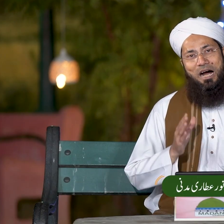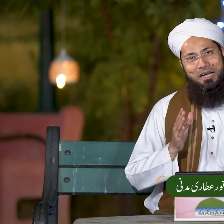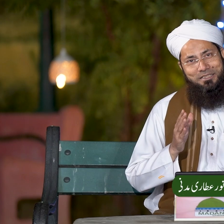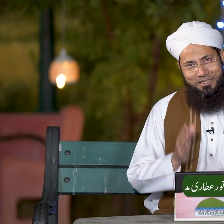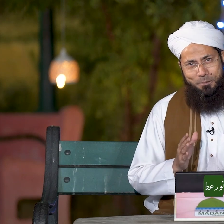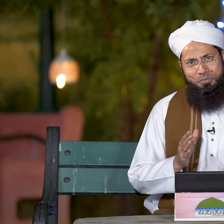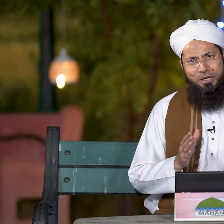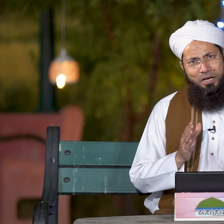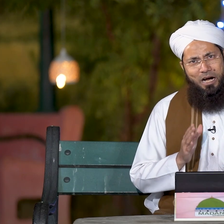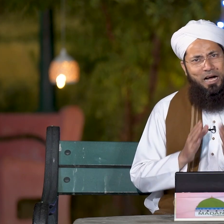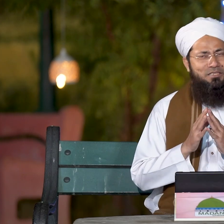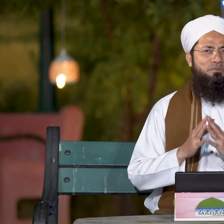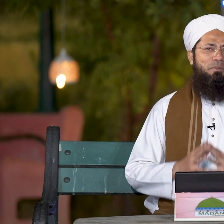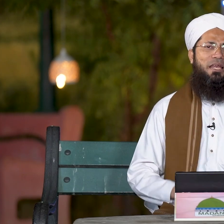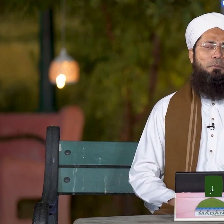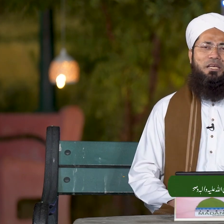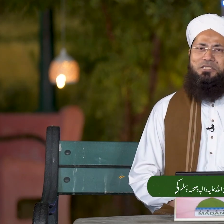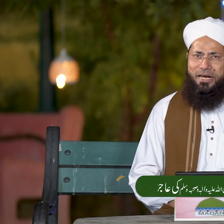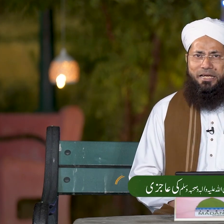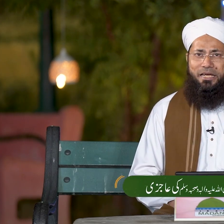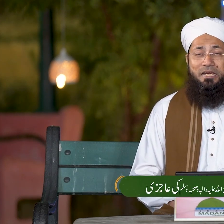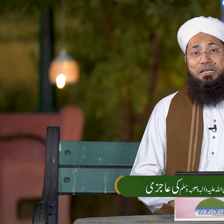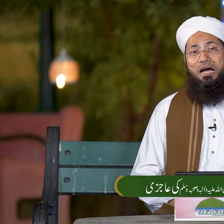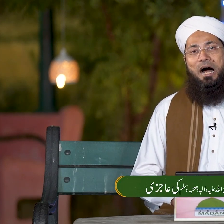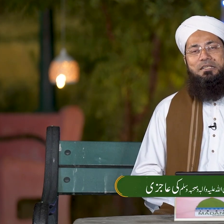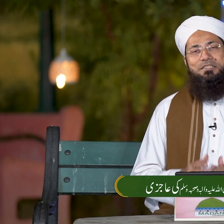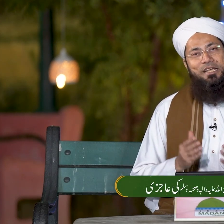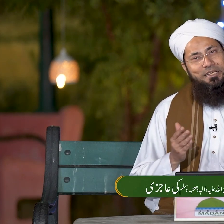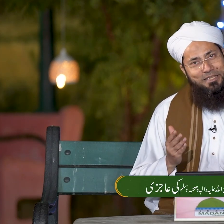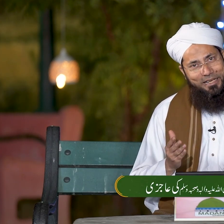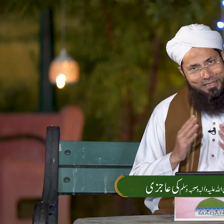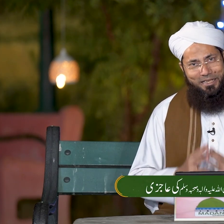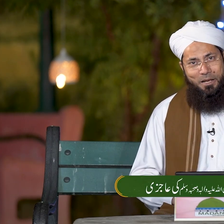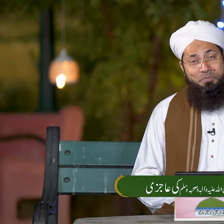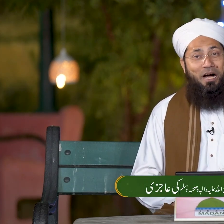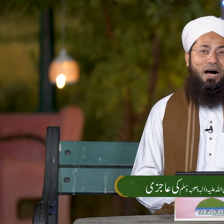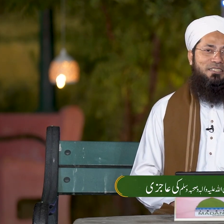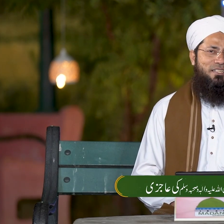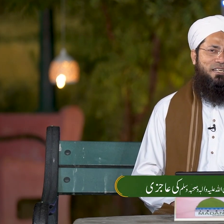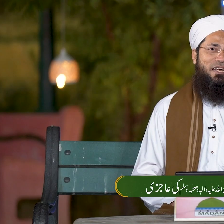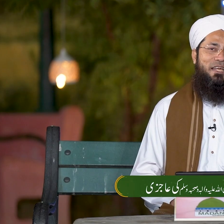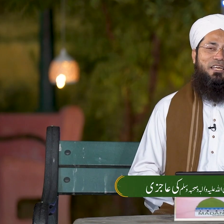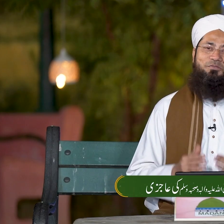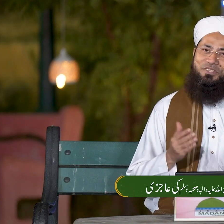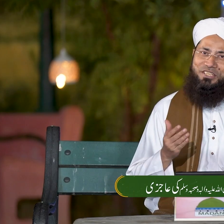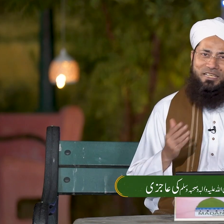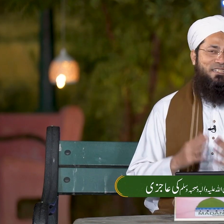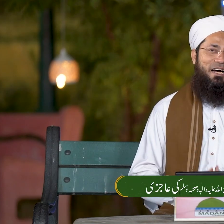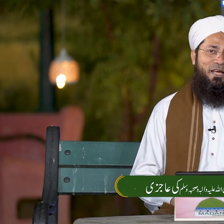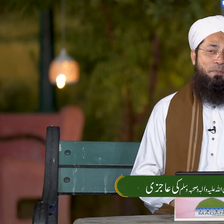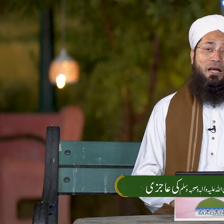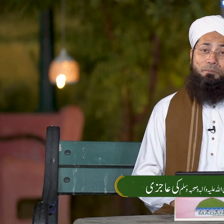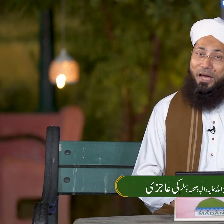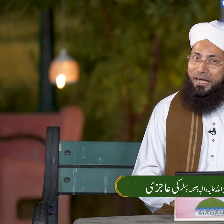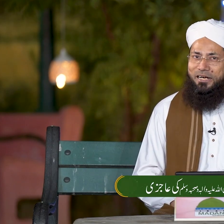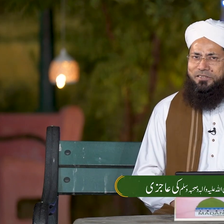کی عاجزی۔ آج سب سے پہلے ہم یہ جانیں گے کہ عاجزی کسے کہتے ہیں، عاجزی کرنے کی فضیلت کیا